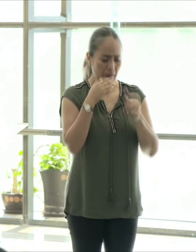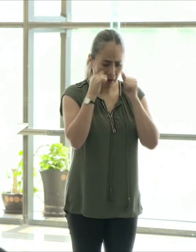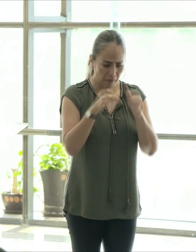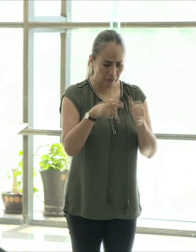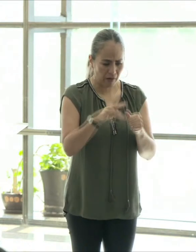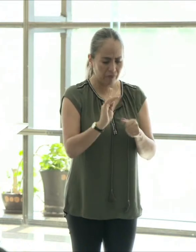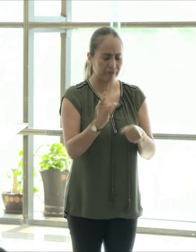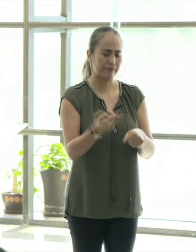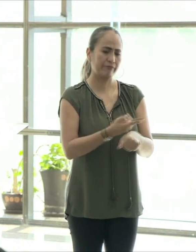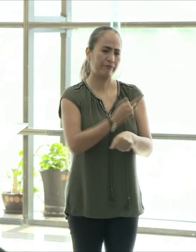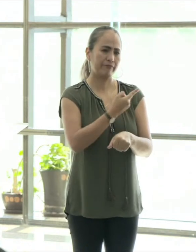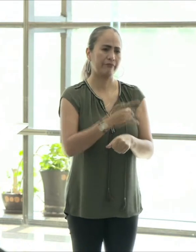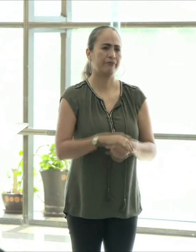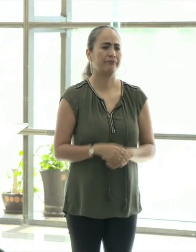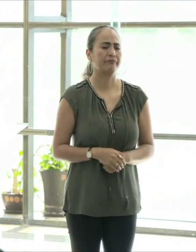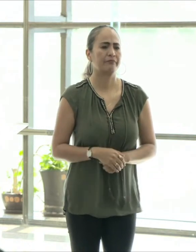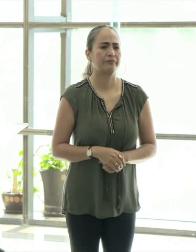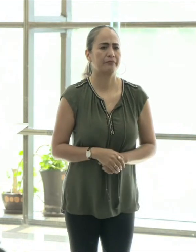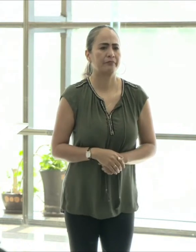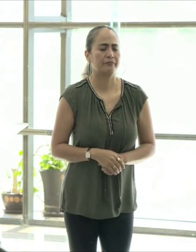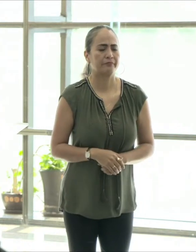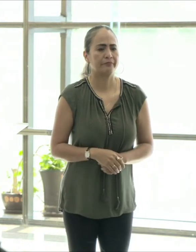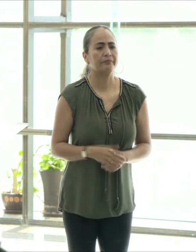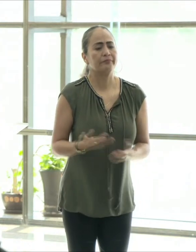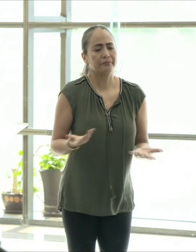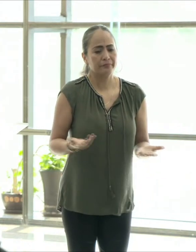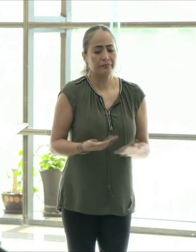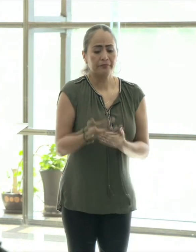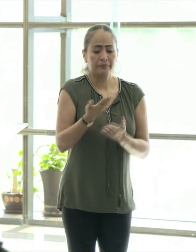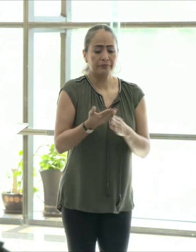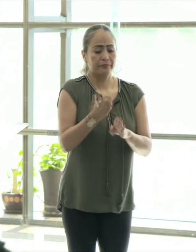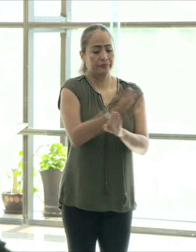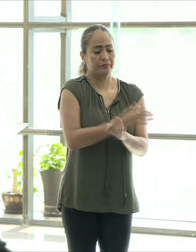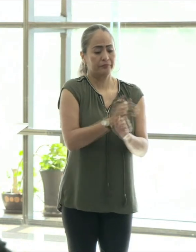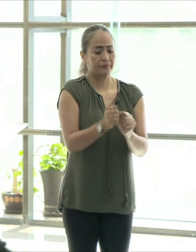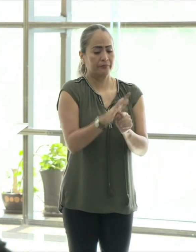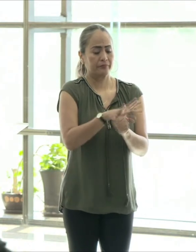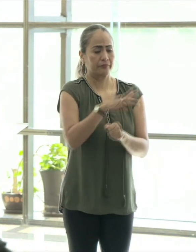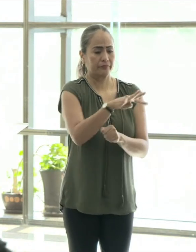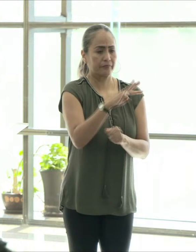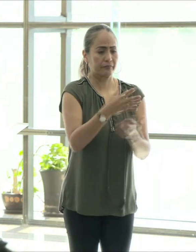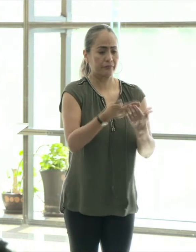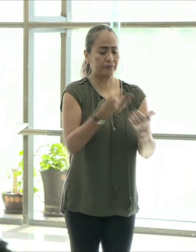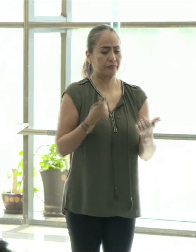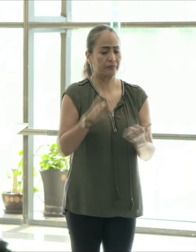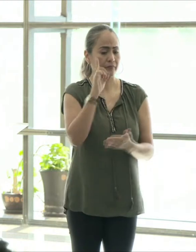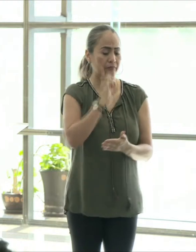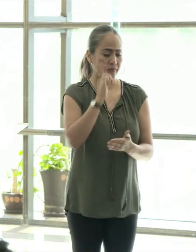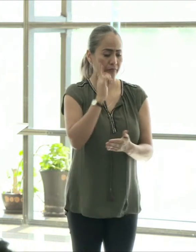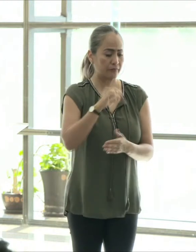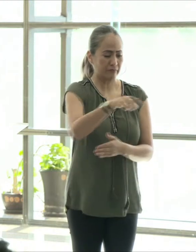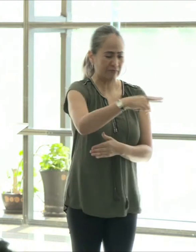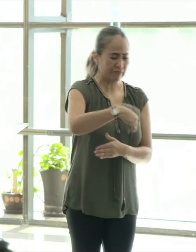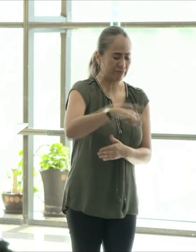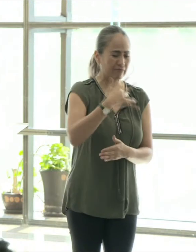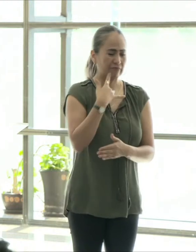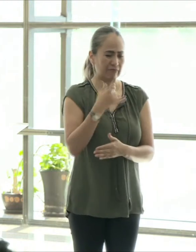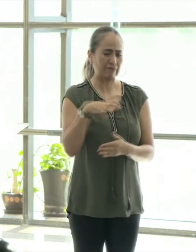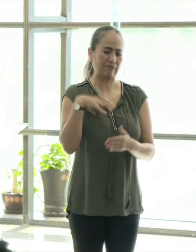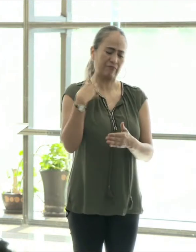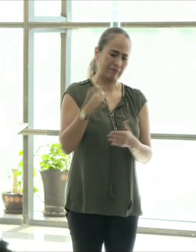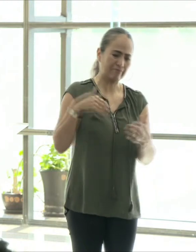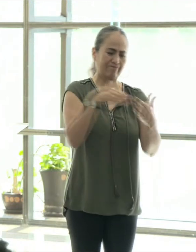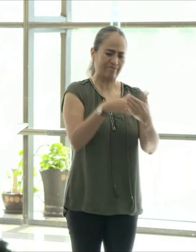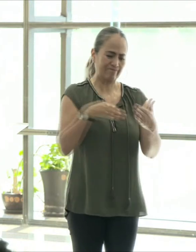dar cuenta que aún eso es importante antes del Coby 19 las mexicanas ya enfrentaban una serie de desafíos e